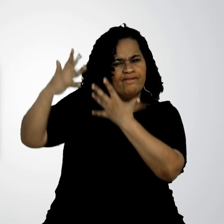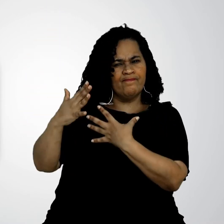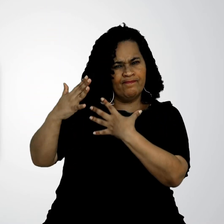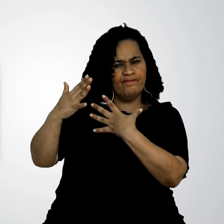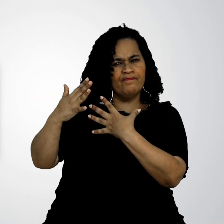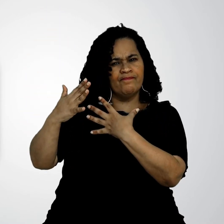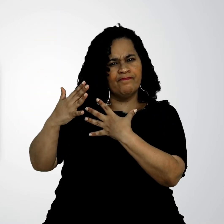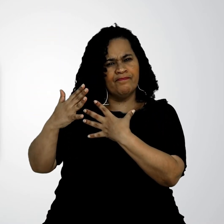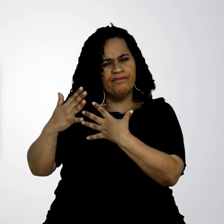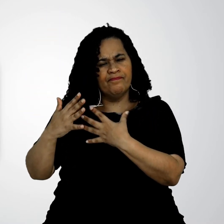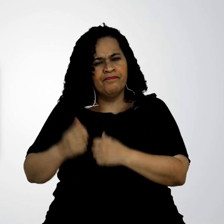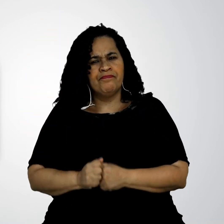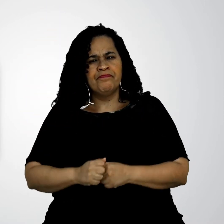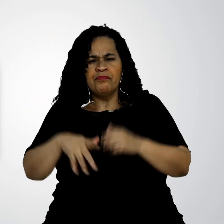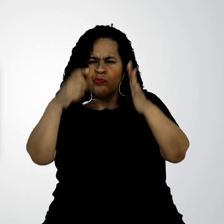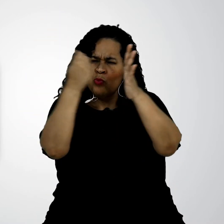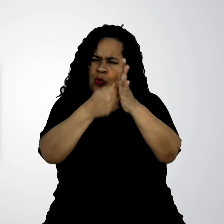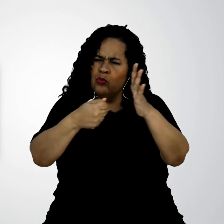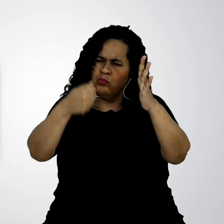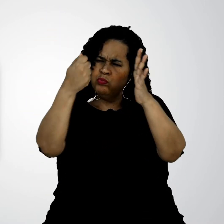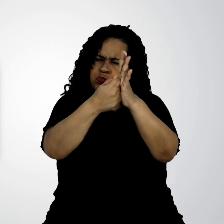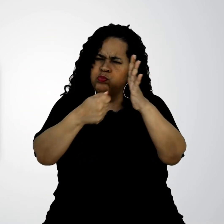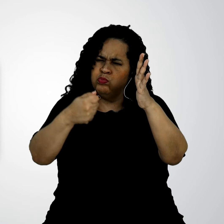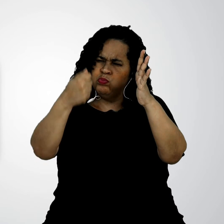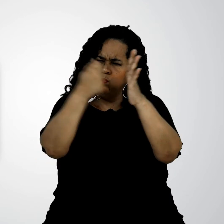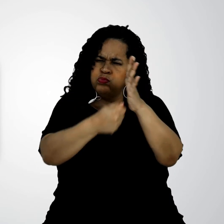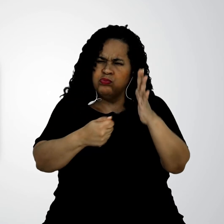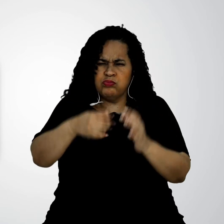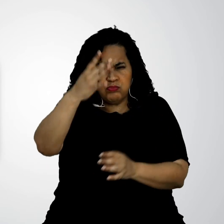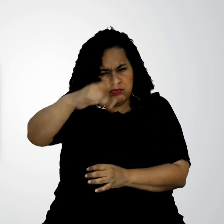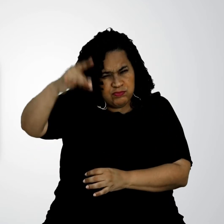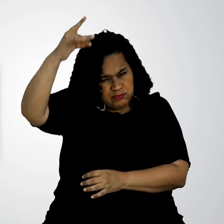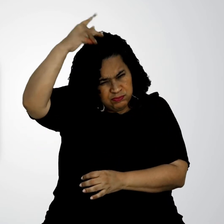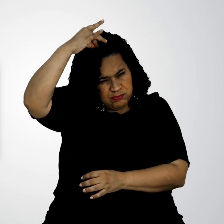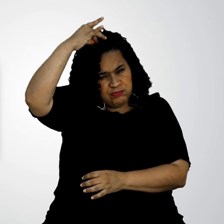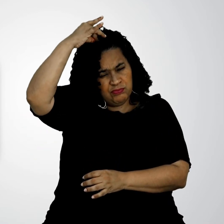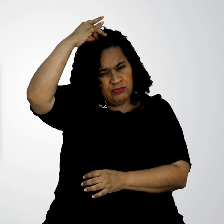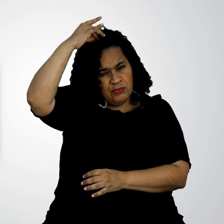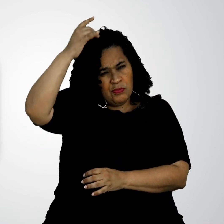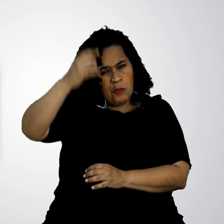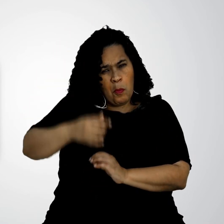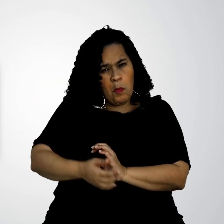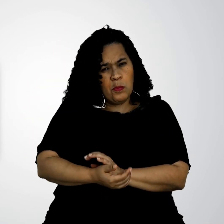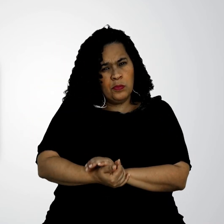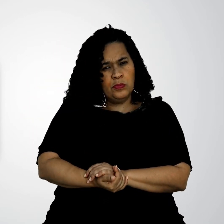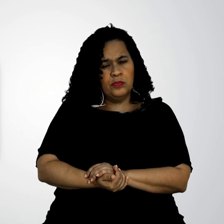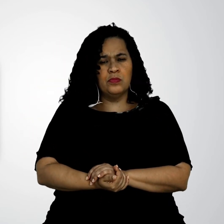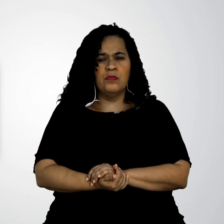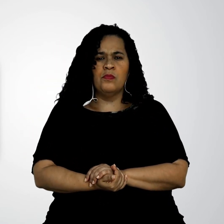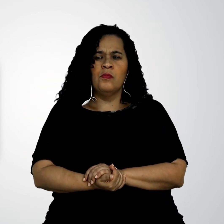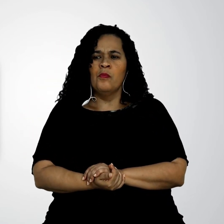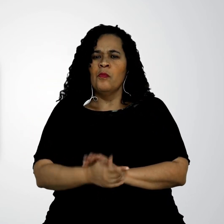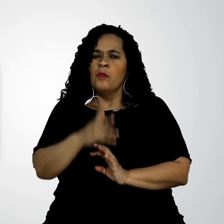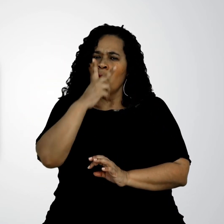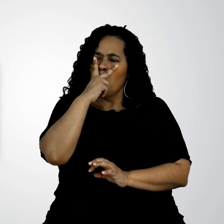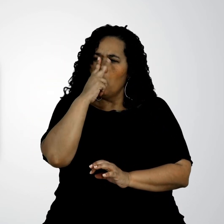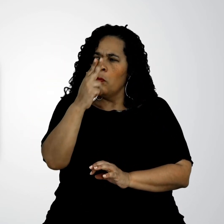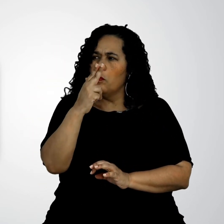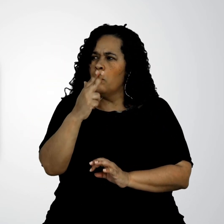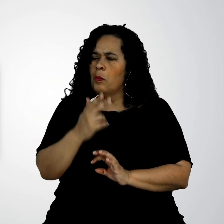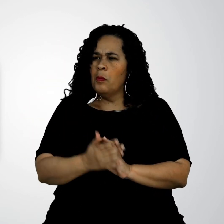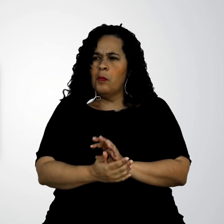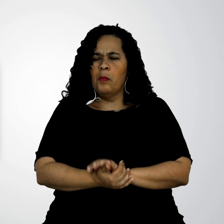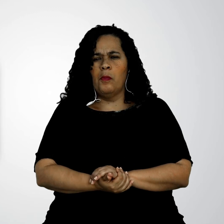luta é espiritual, né? E de fato é espiritual. Eu acho que a questão da sexualidade, do sexo, é uma das